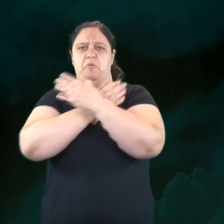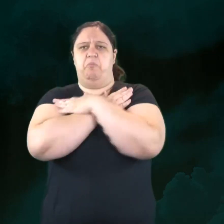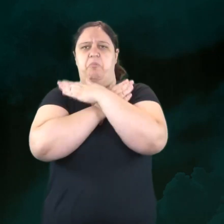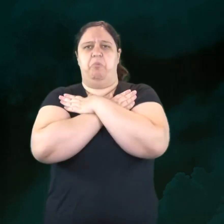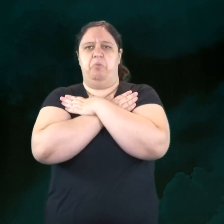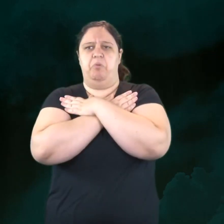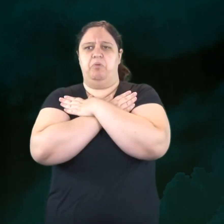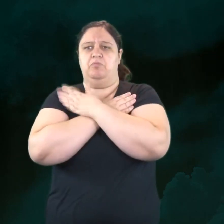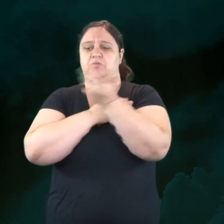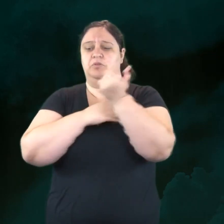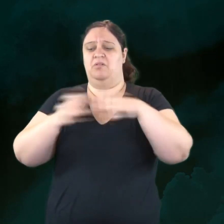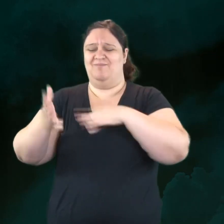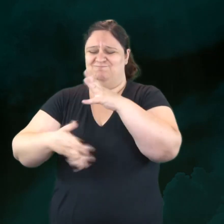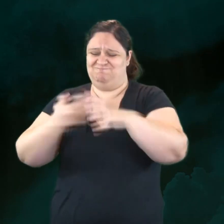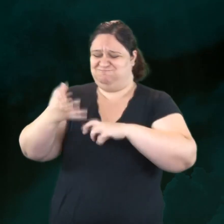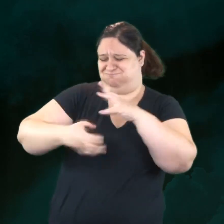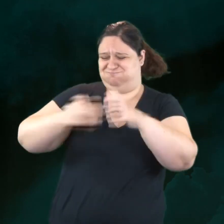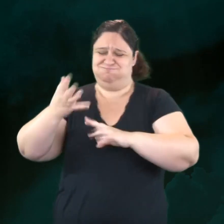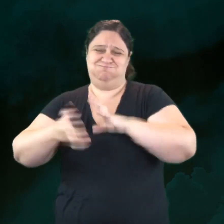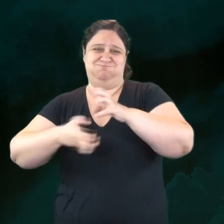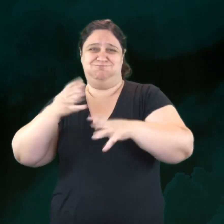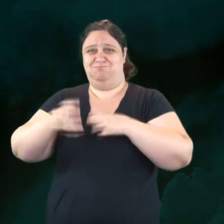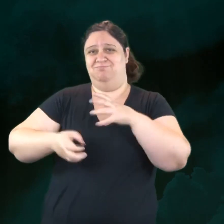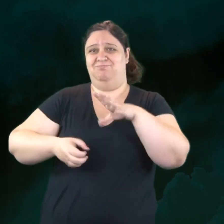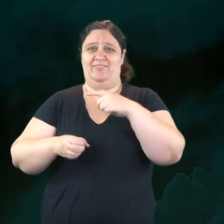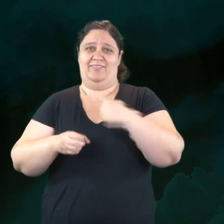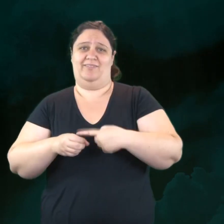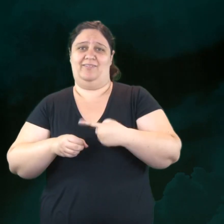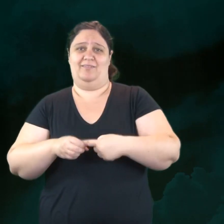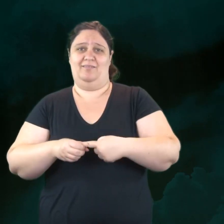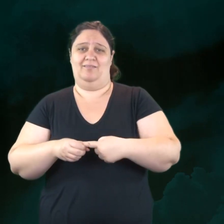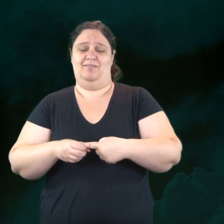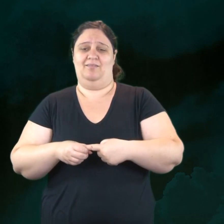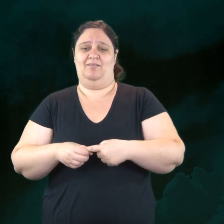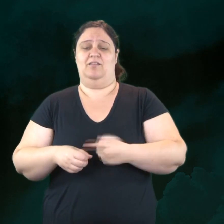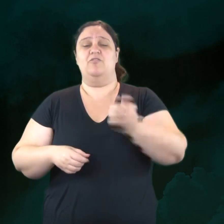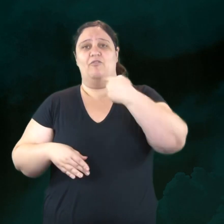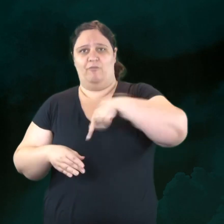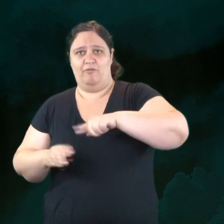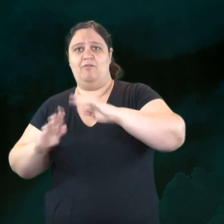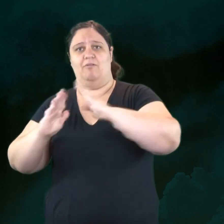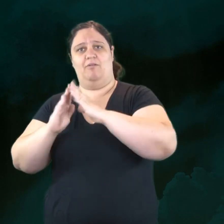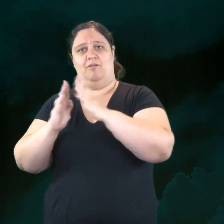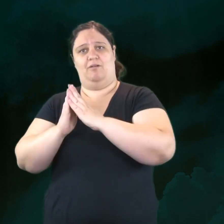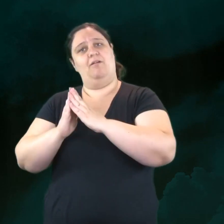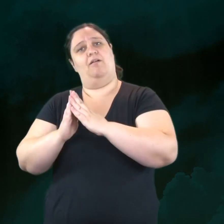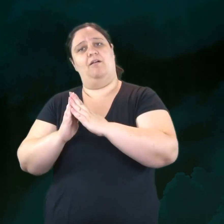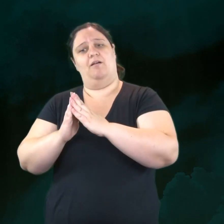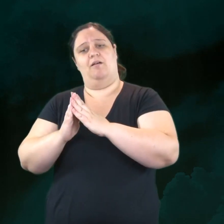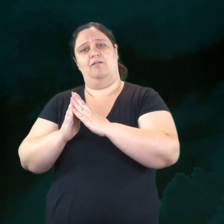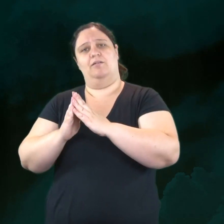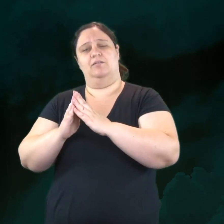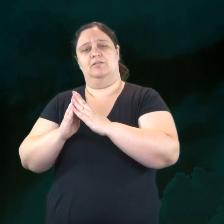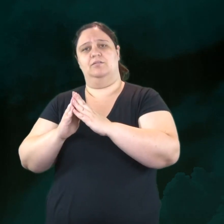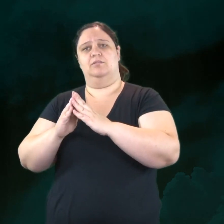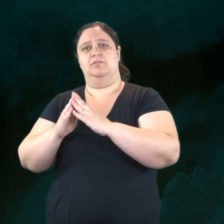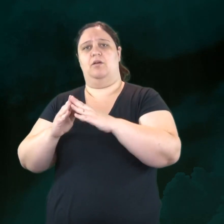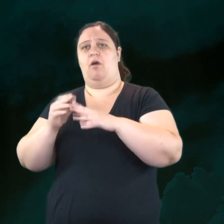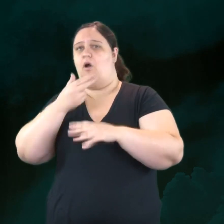fizeram um tumulto naquela cidade. E foram para a casa de Jason, e o Jason